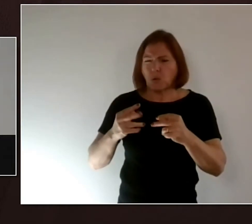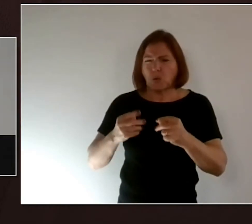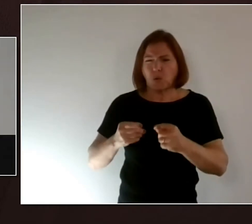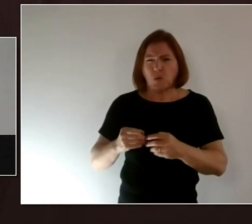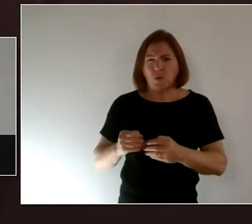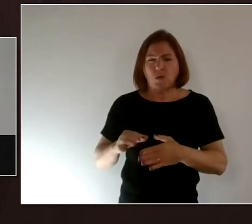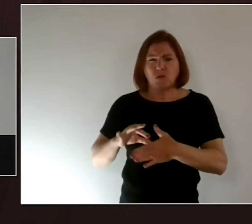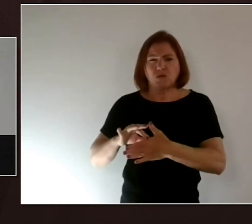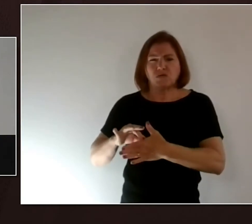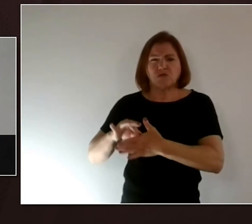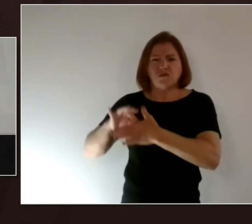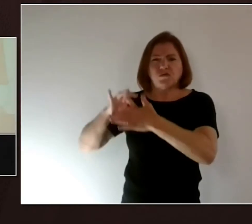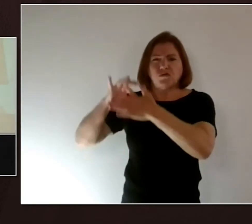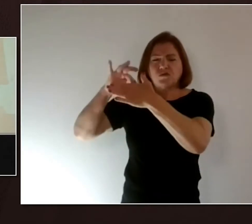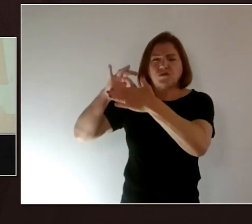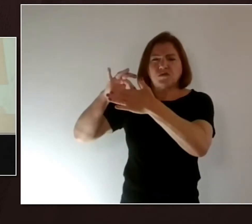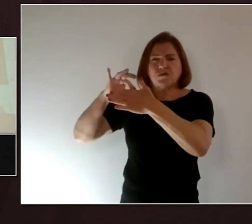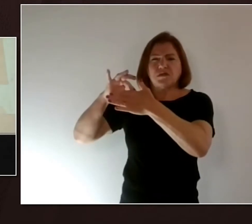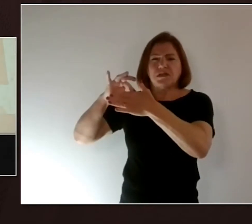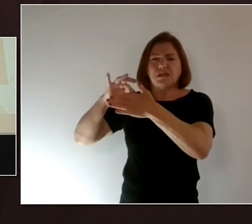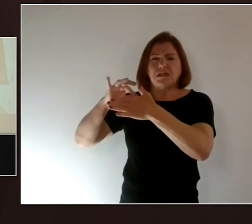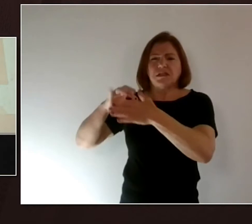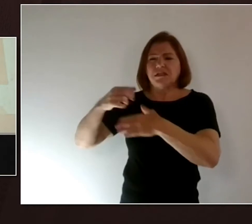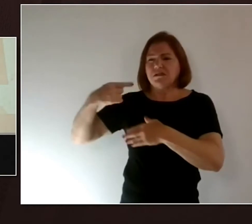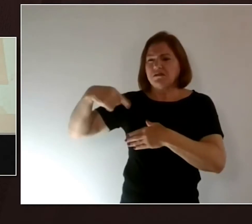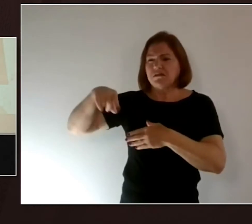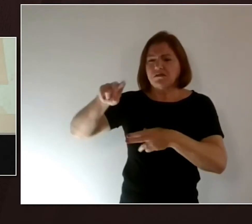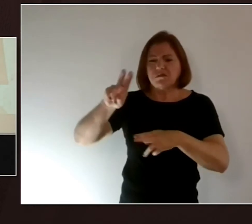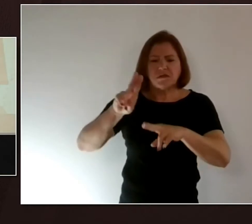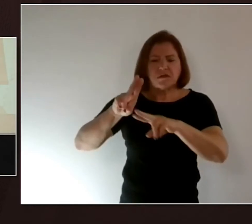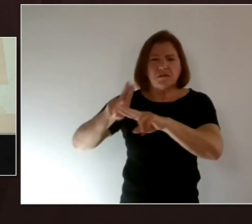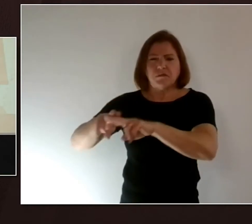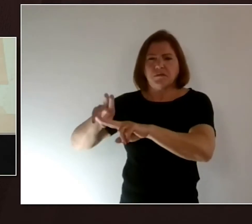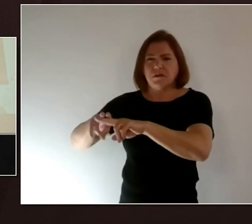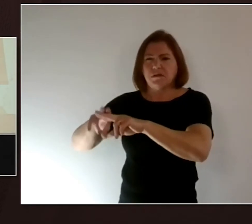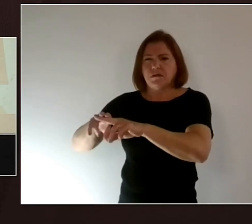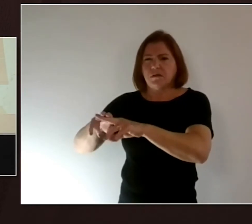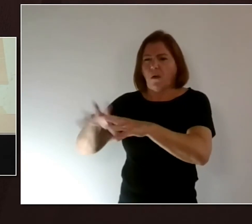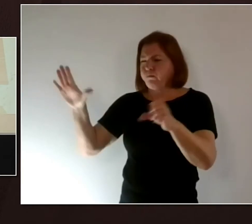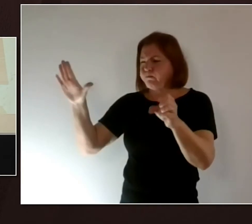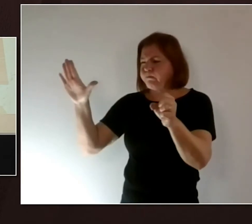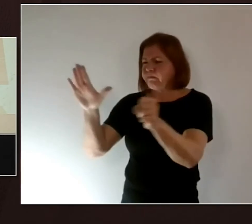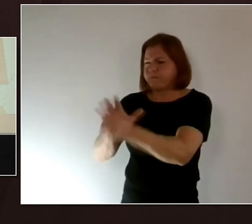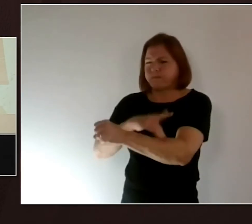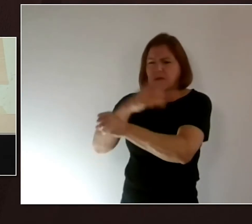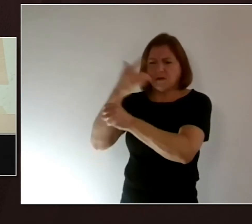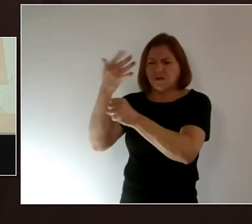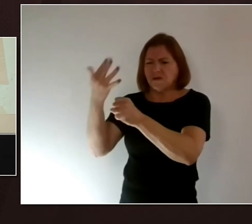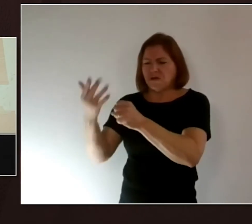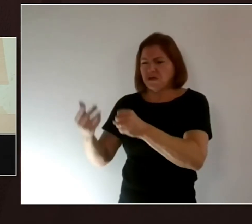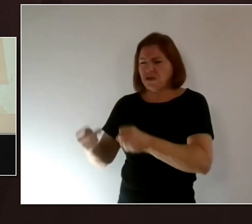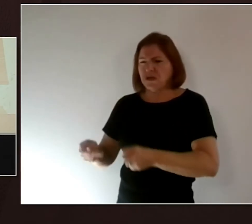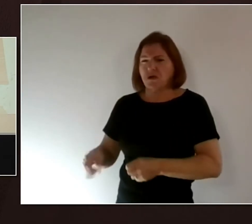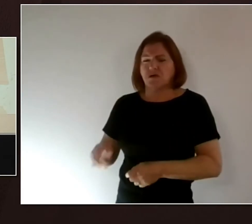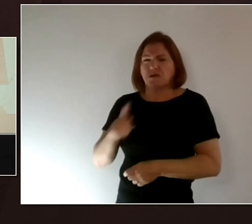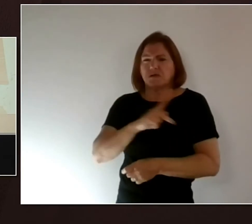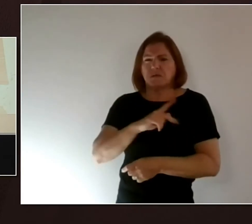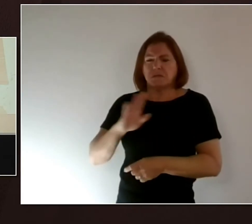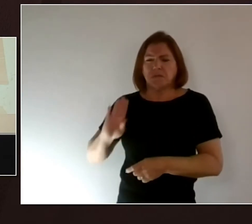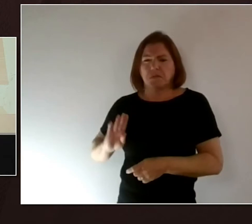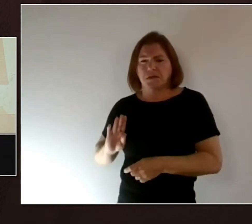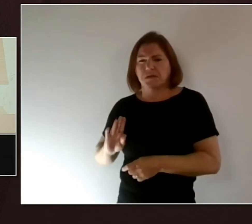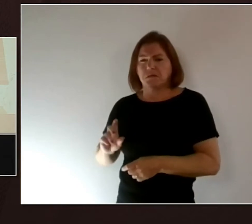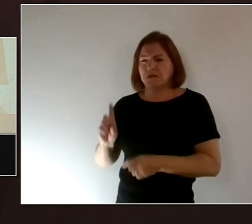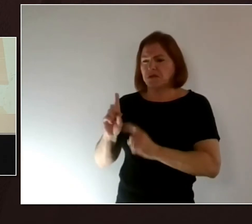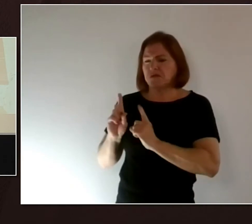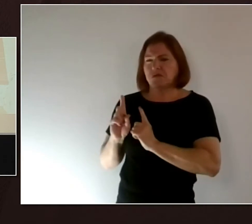prisão, todos. Rapidamente as prisões se encheram de bispos, presbíteros e diáconos. Aí veio o